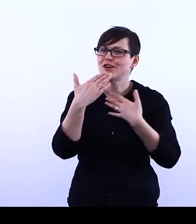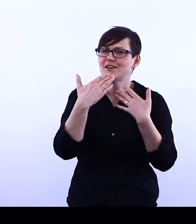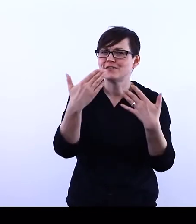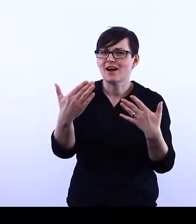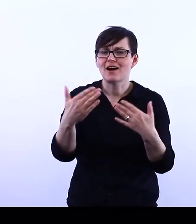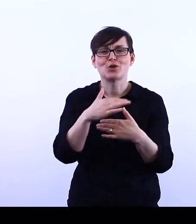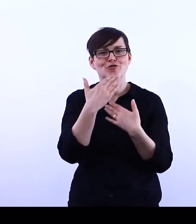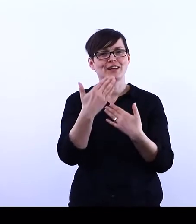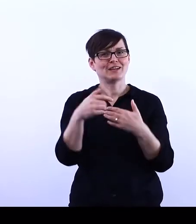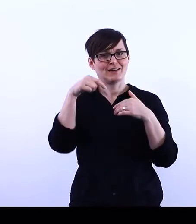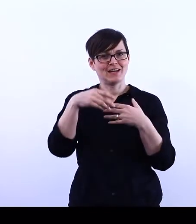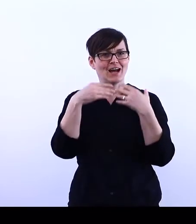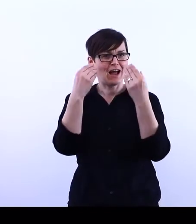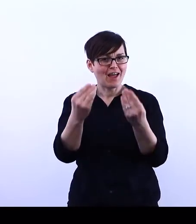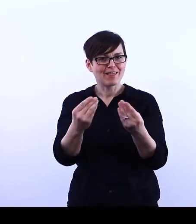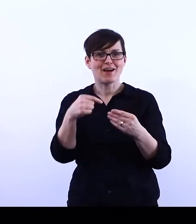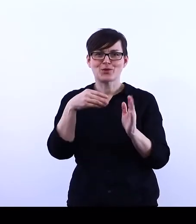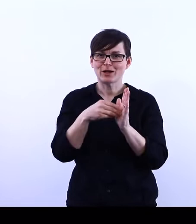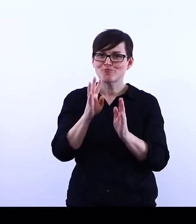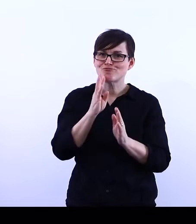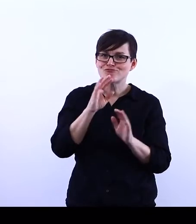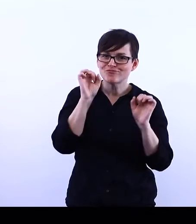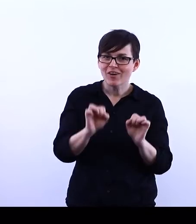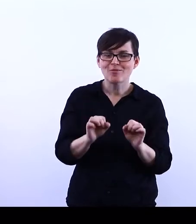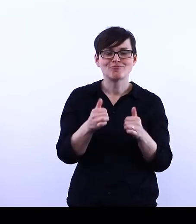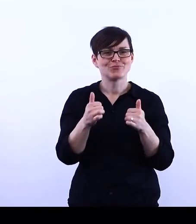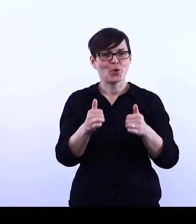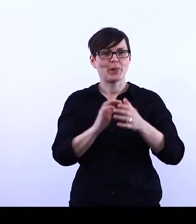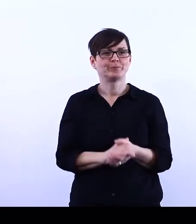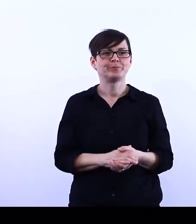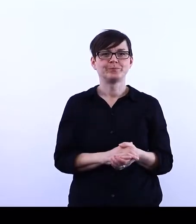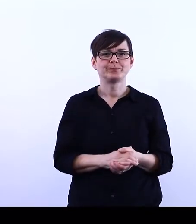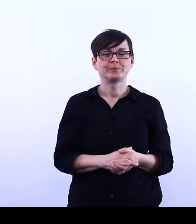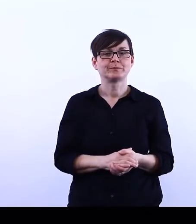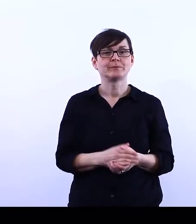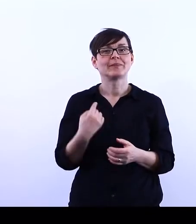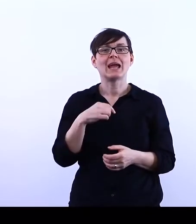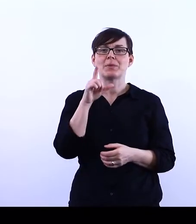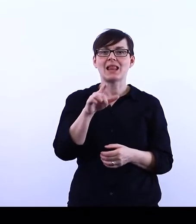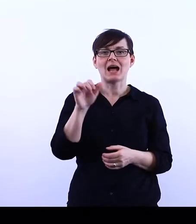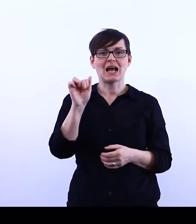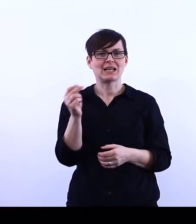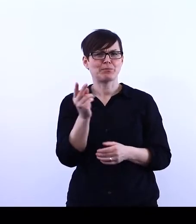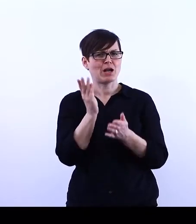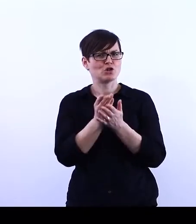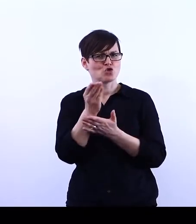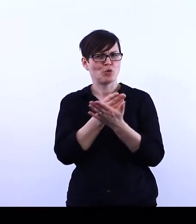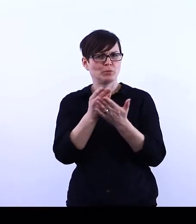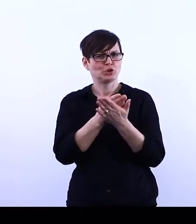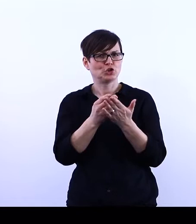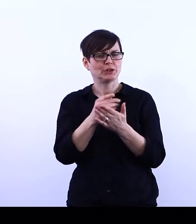für die Einladung, hier sprechen zu dürfen. Lan und Alex haben ja schon sehr gut beschrieben, was die Ziele von